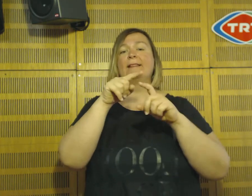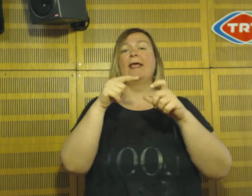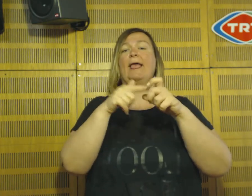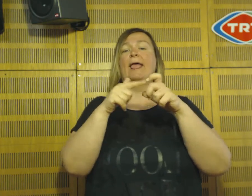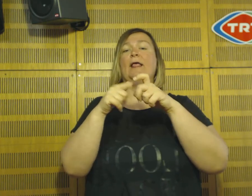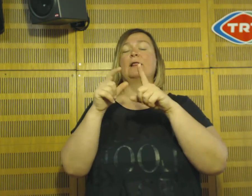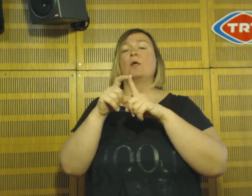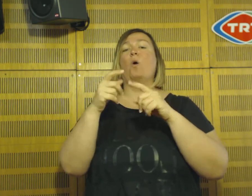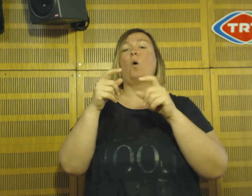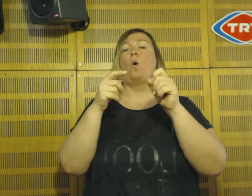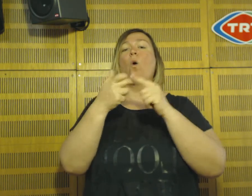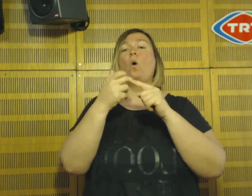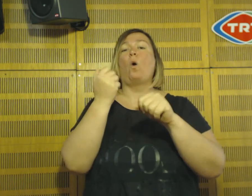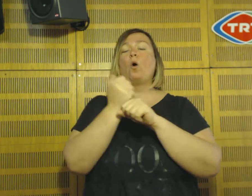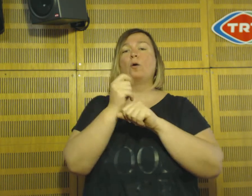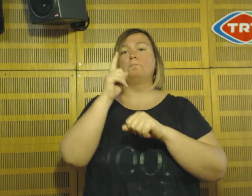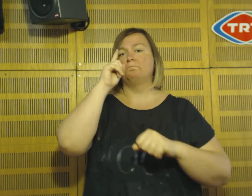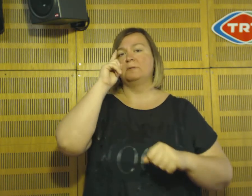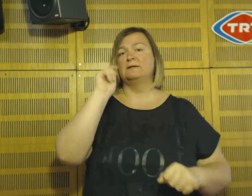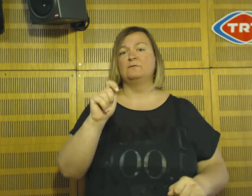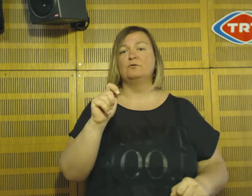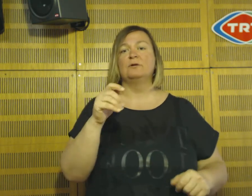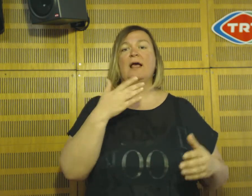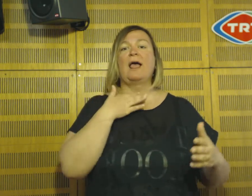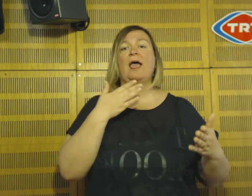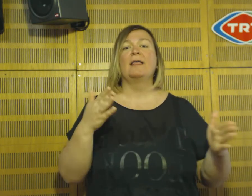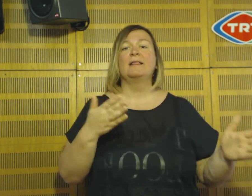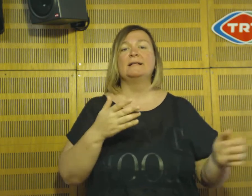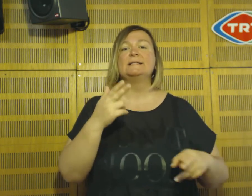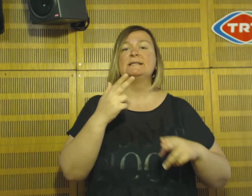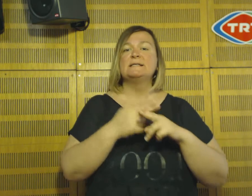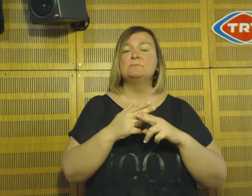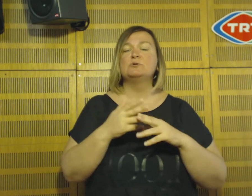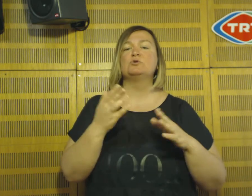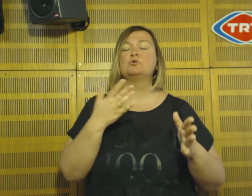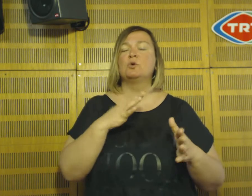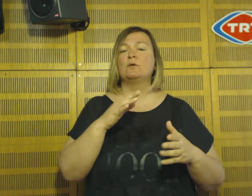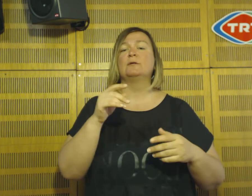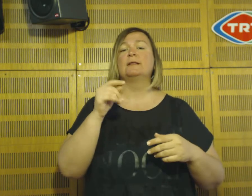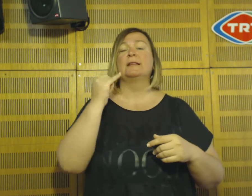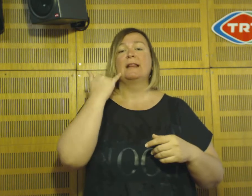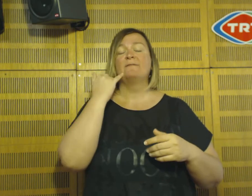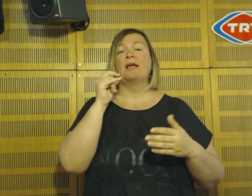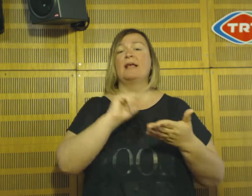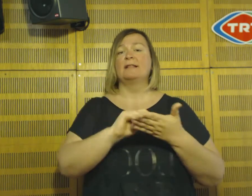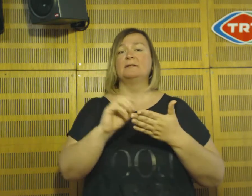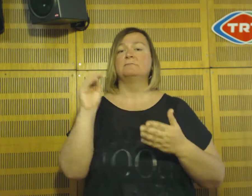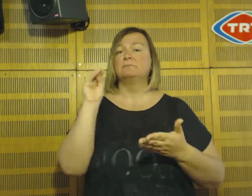bilgi@ehdd.org adresine başvurarak adresini, ismini, soy ismini, telefonunu ve adresini yazdırabilir